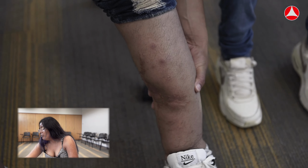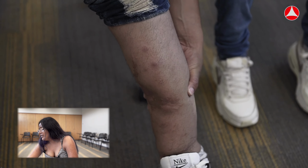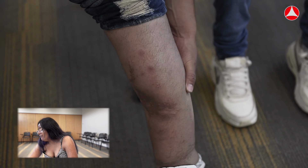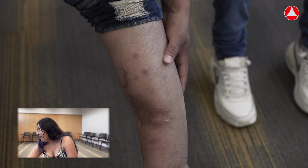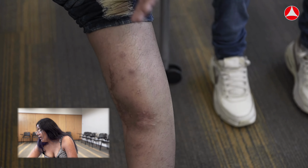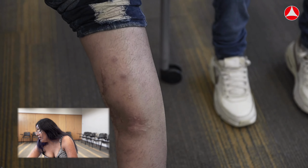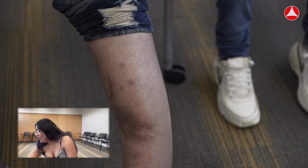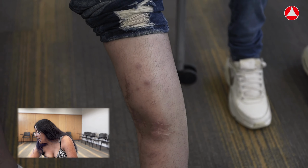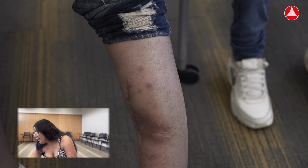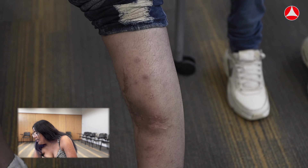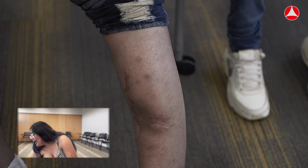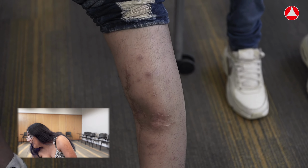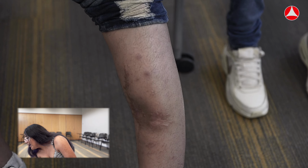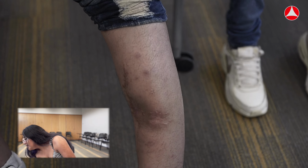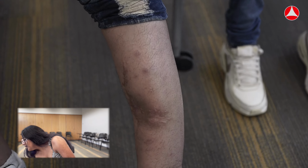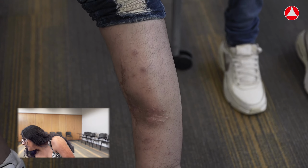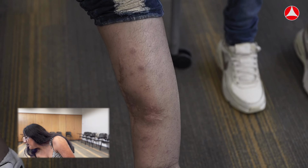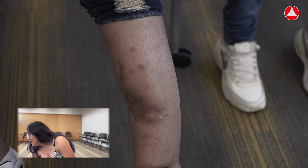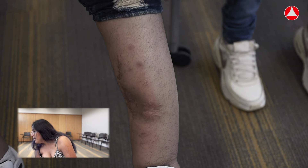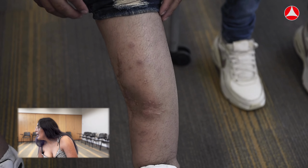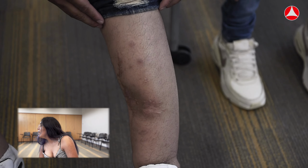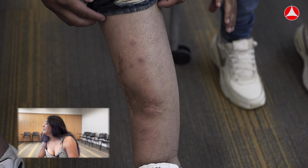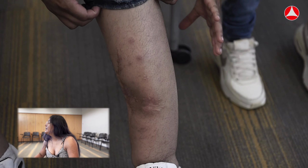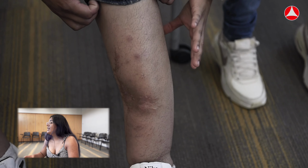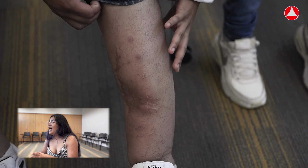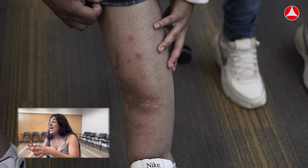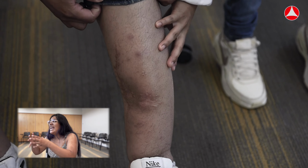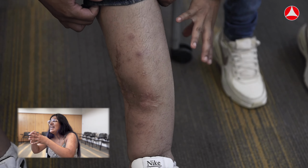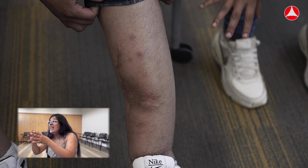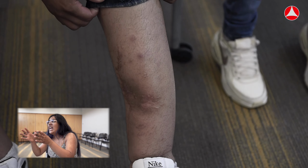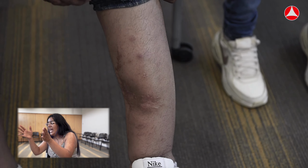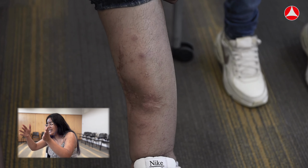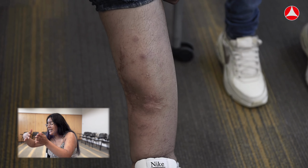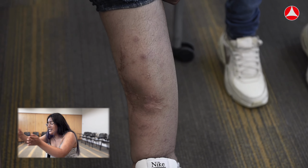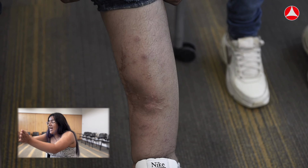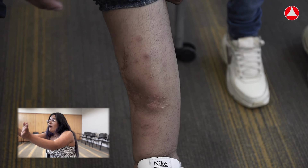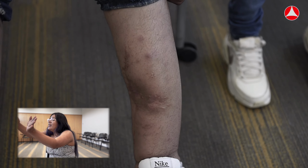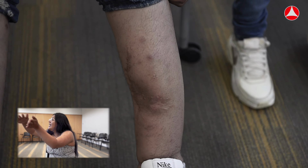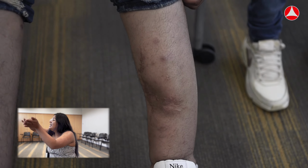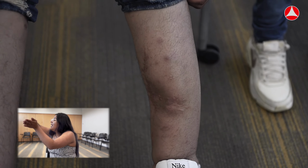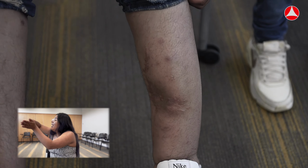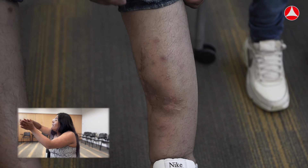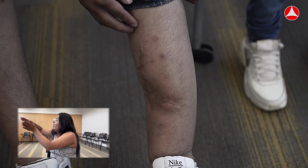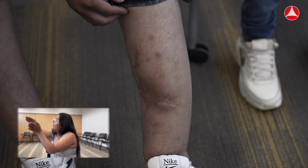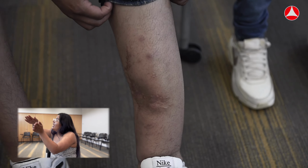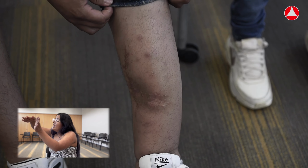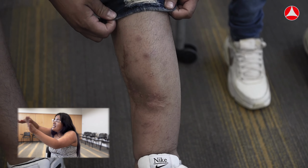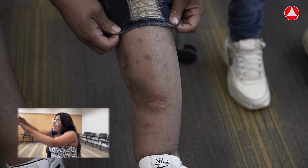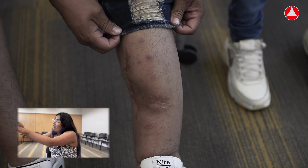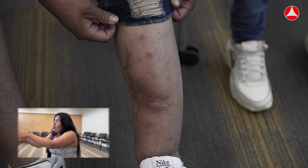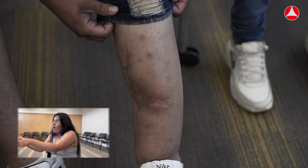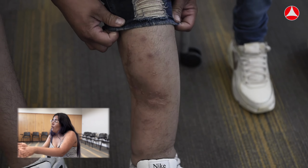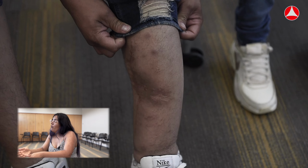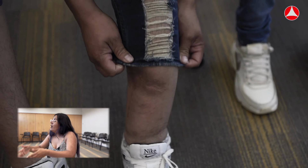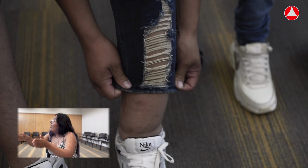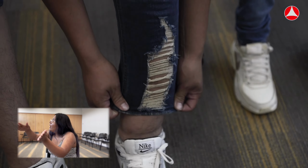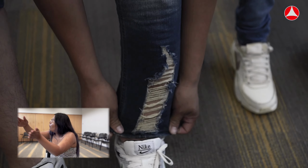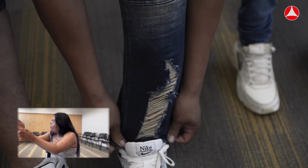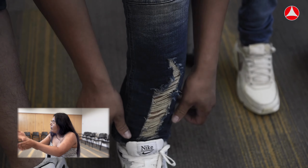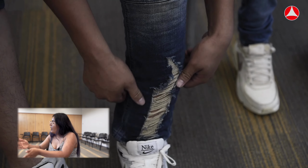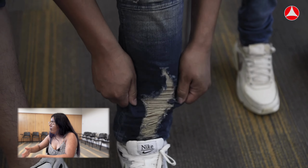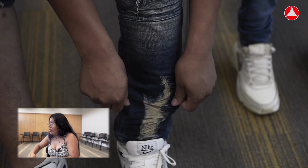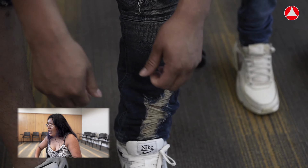Por ejemplo, se ve desde que trae el calcetín, que pues está hinchado y se le ve